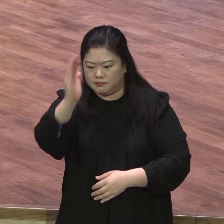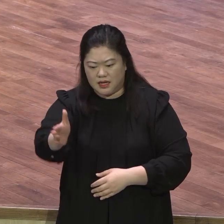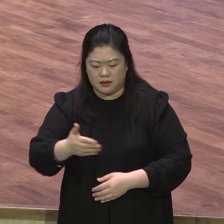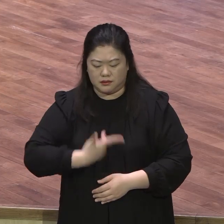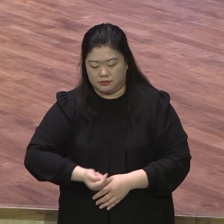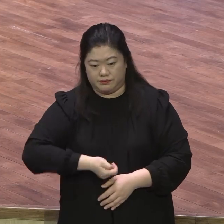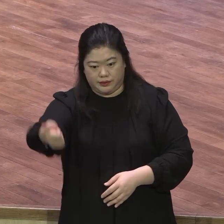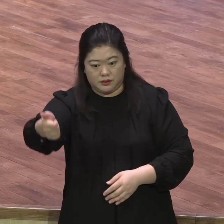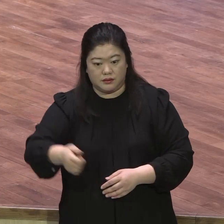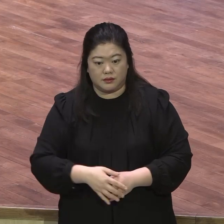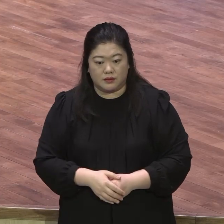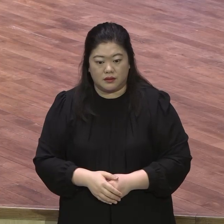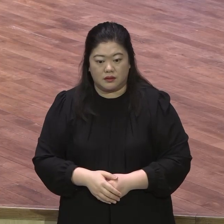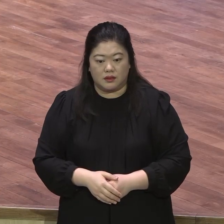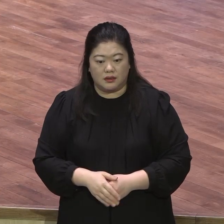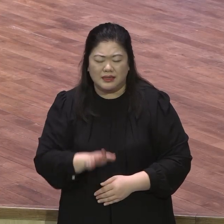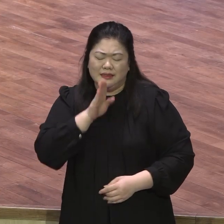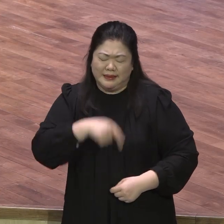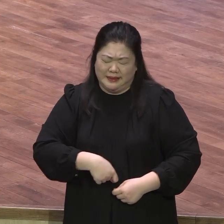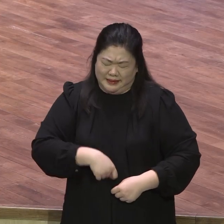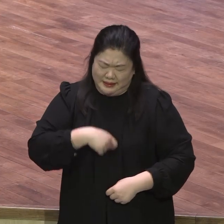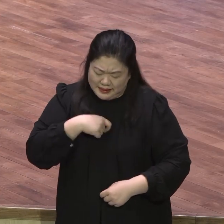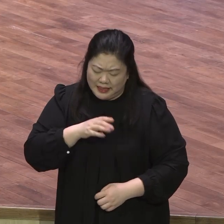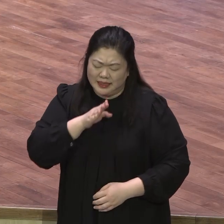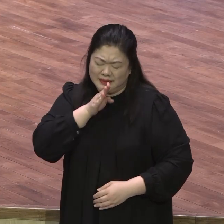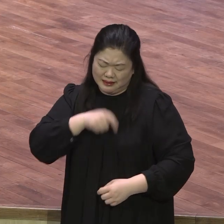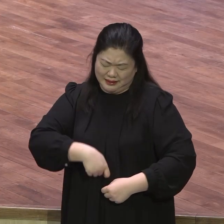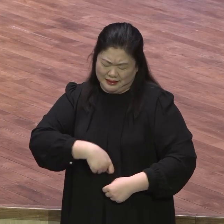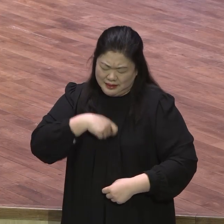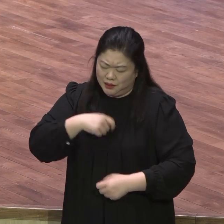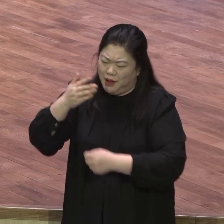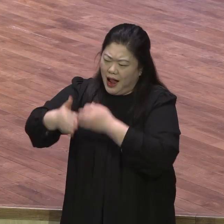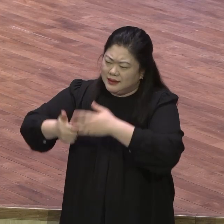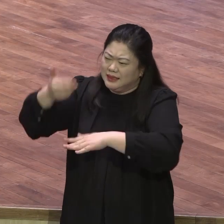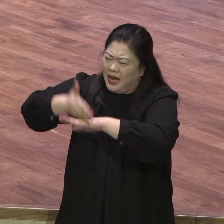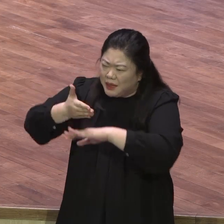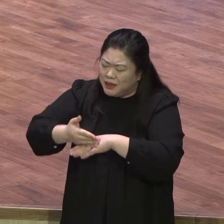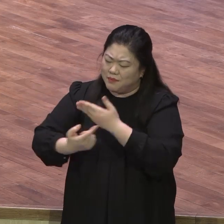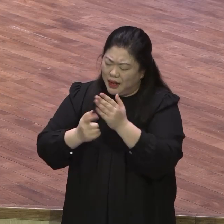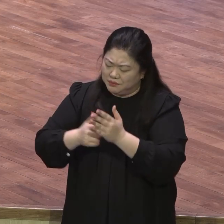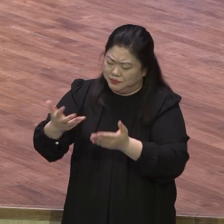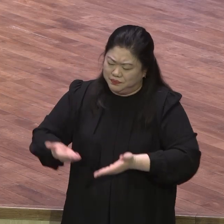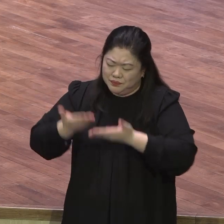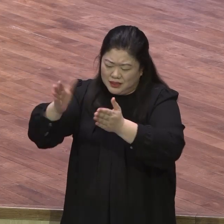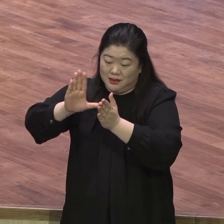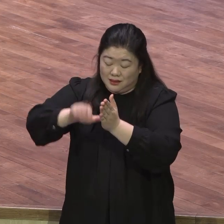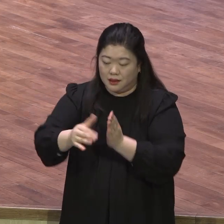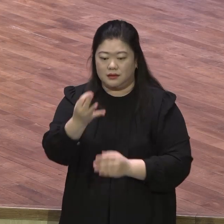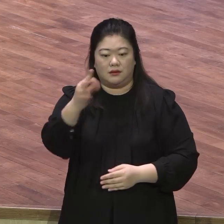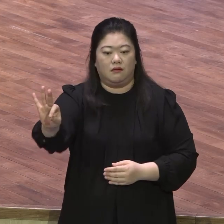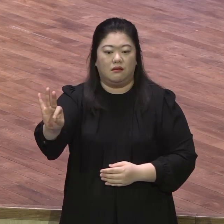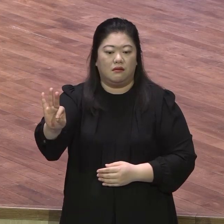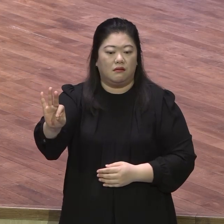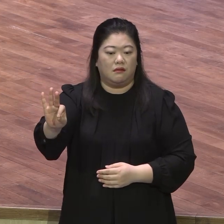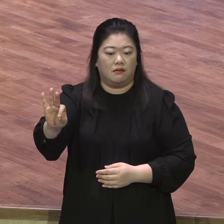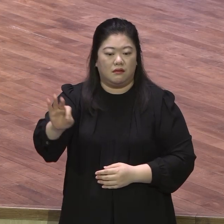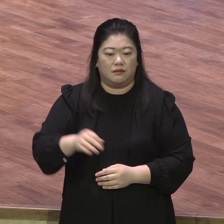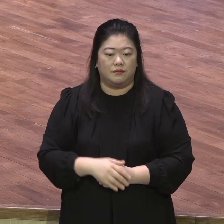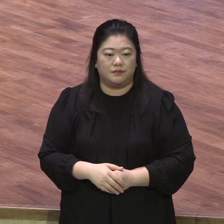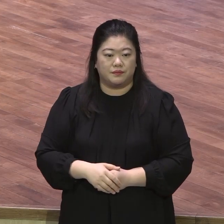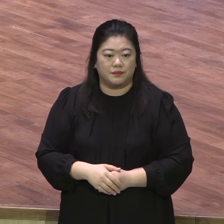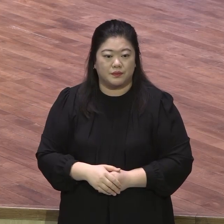기뻄 마음으로 바치는 것을 받아라 무슨 말입니까 여러분이요 하나님은